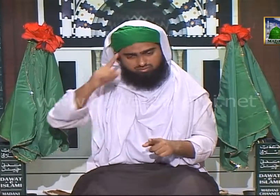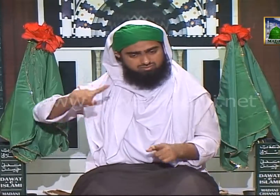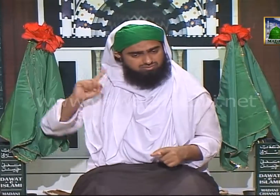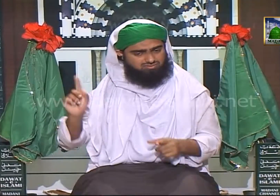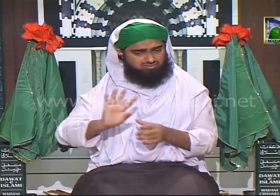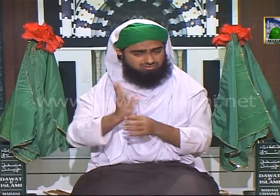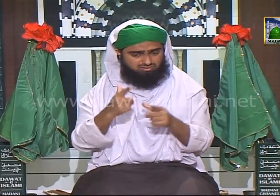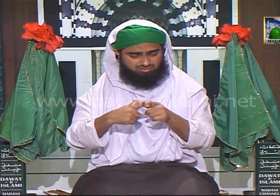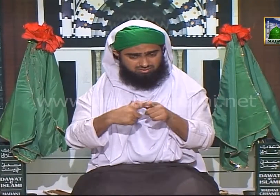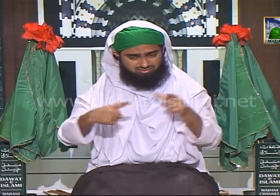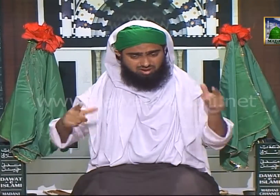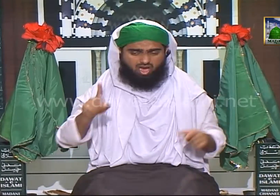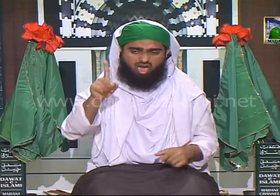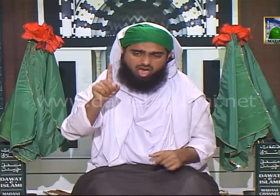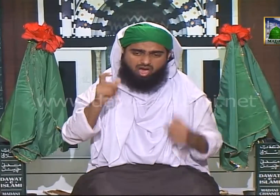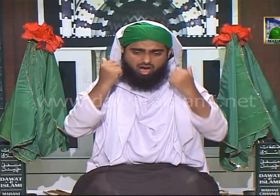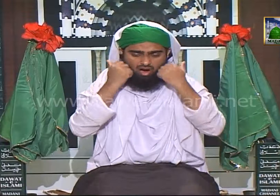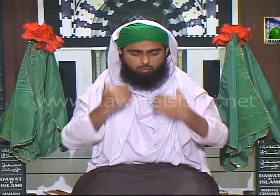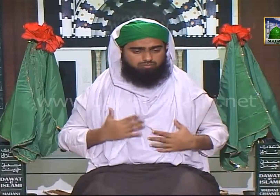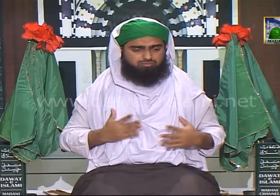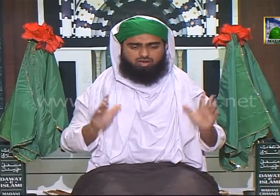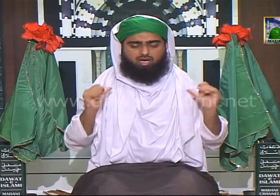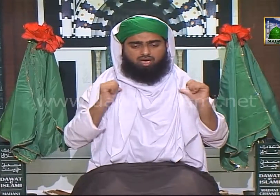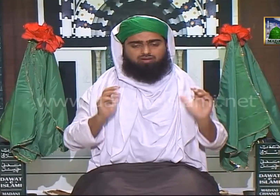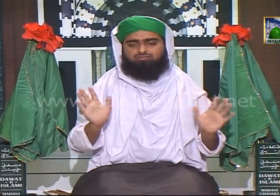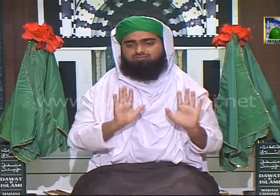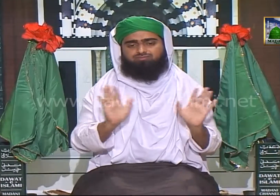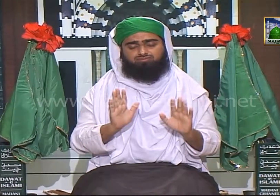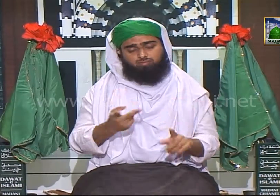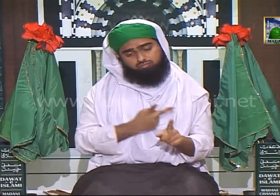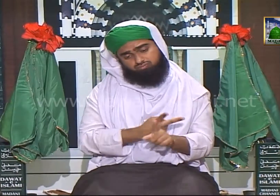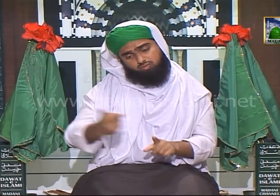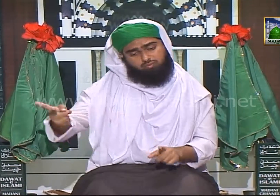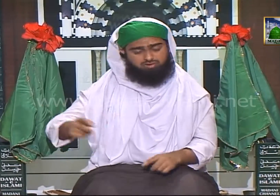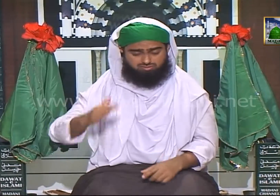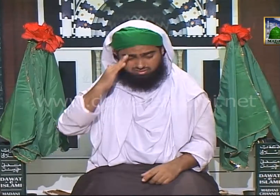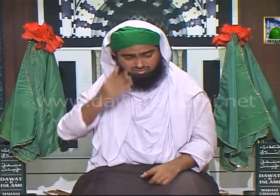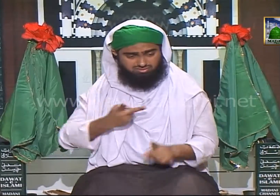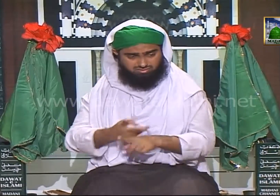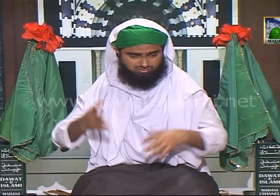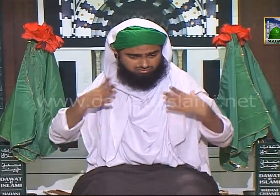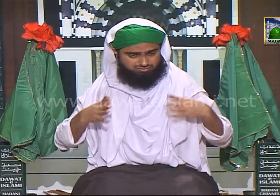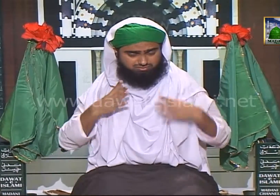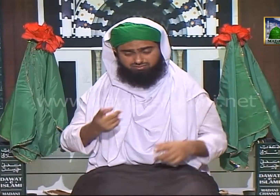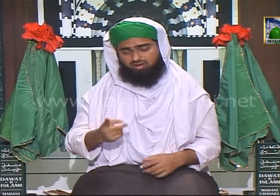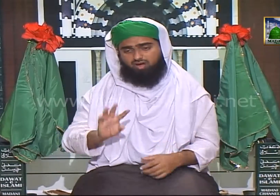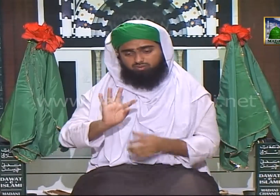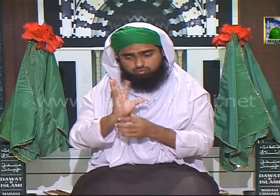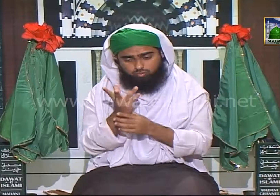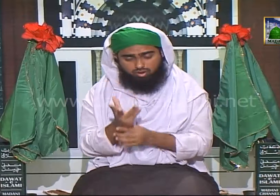اتنی پھیلے اتنی پھیلے اتنی پھیلے کہ ہم کو ایک لمحے کی فرصت ہی نہ ملے، اللہ کرے دین کے کام تو فرصت نہ ملے، اور دنیا بھی مصروف